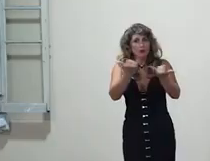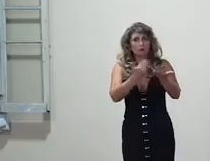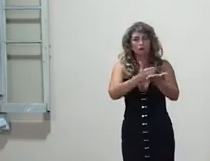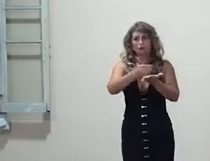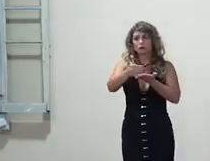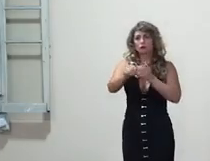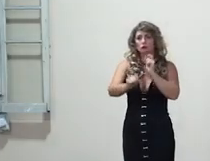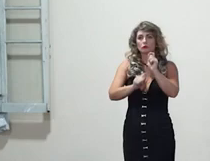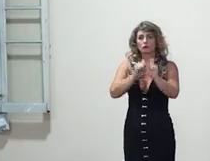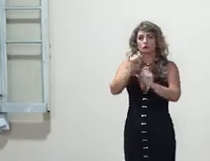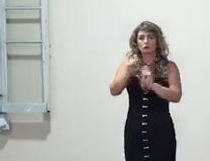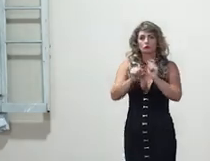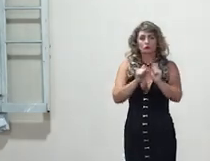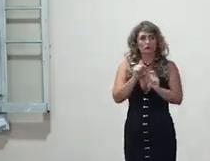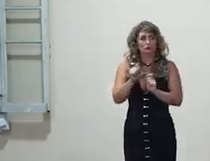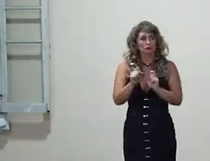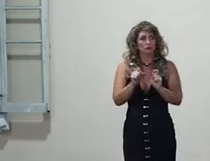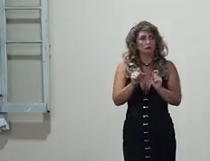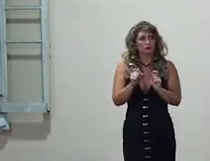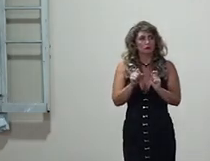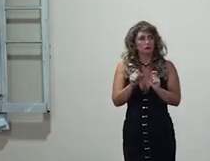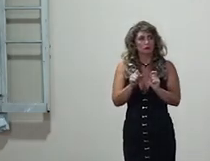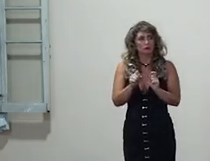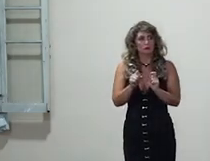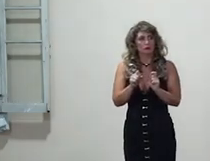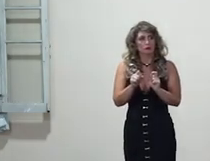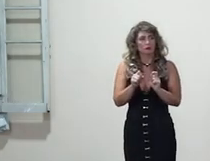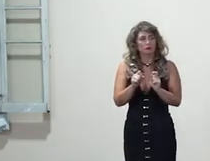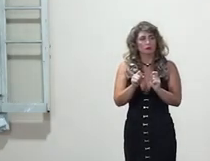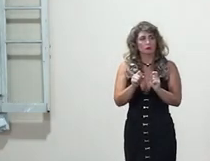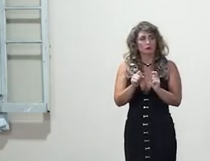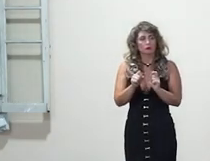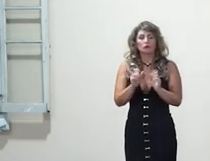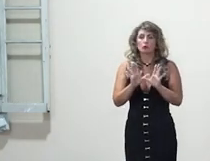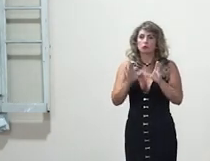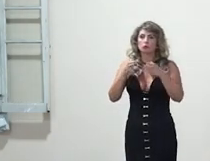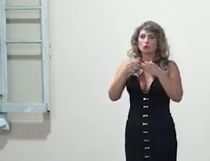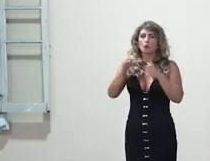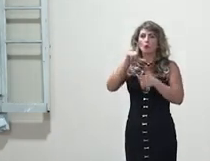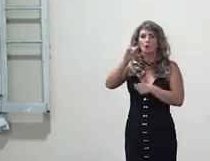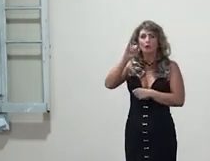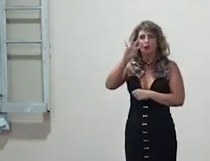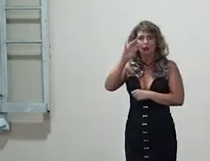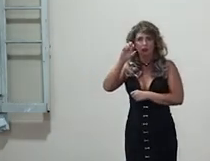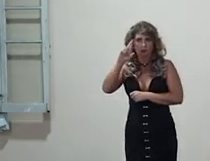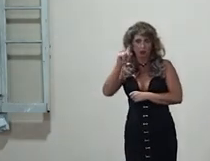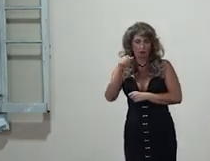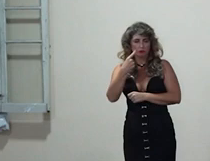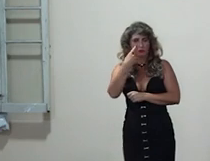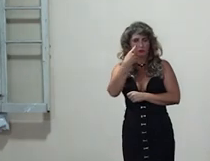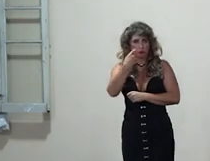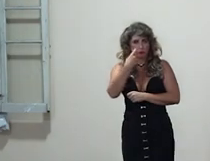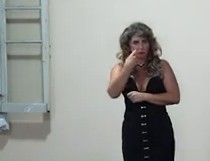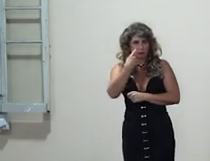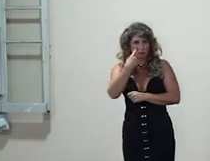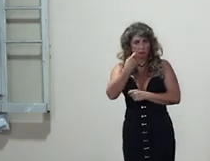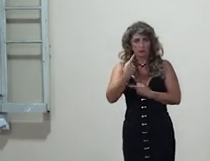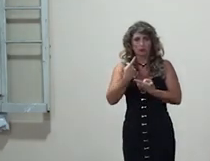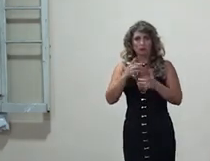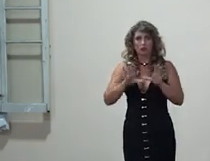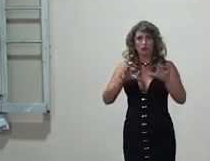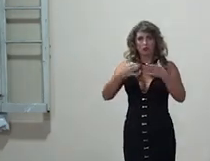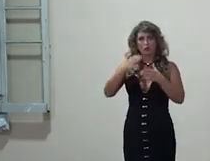começando pelo, isto aqui, pelo Clube Literário. Há interesse ao Clube